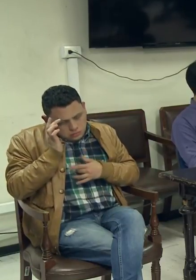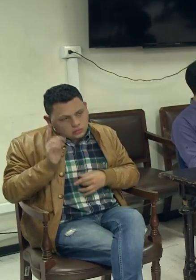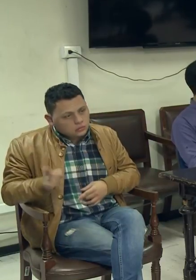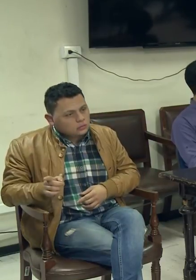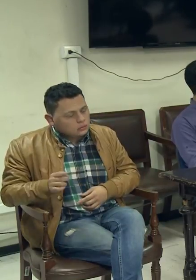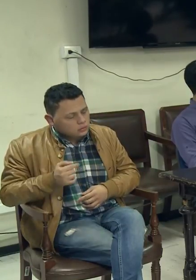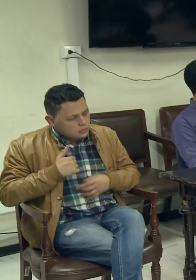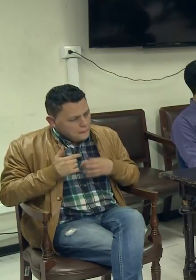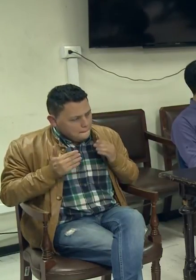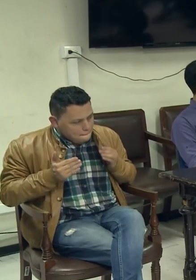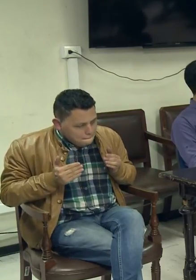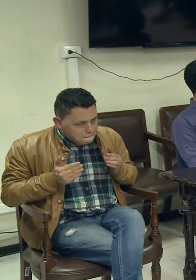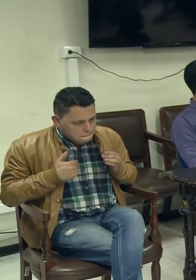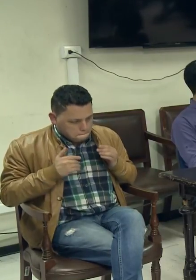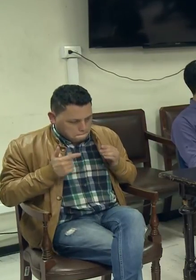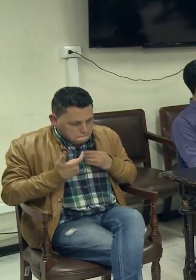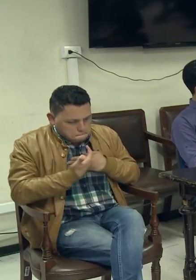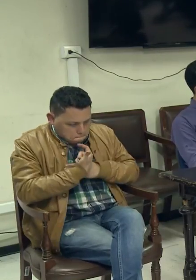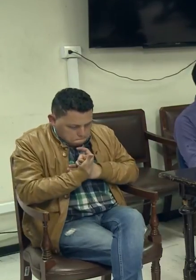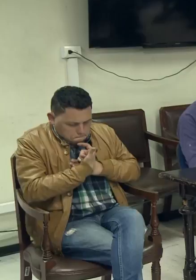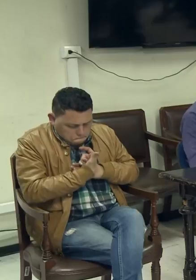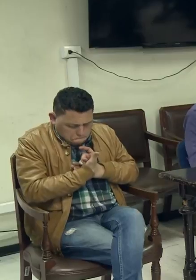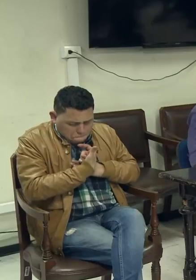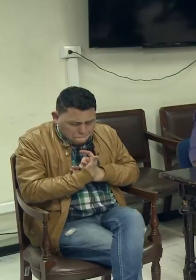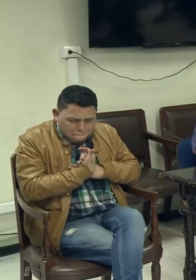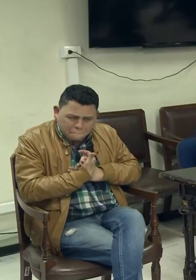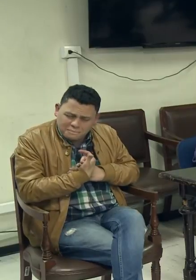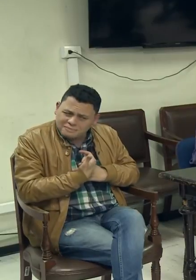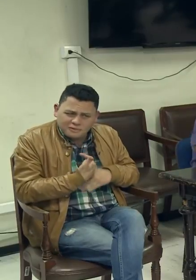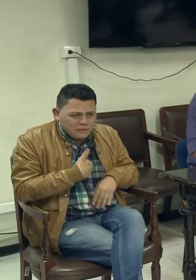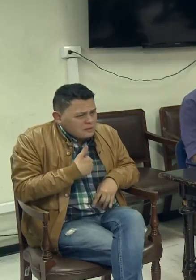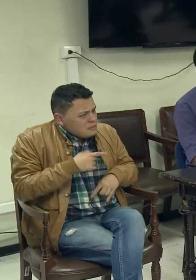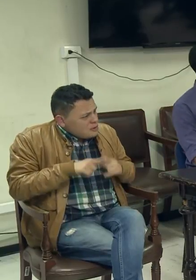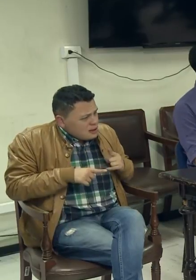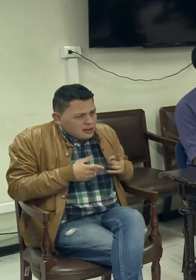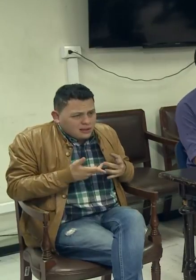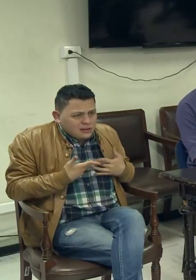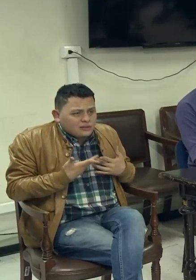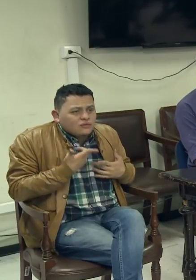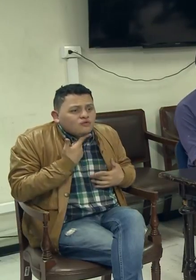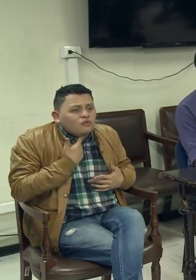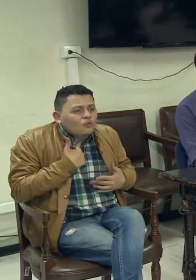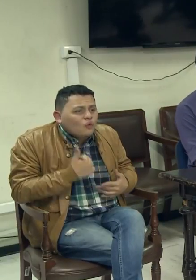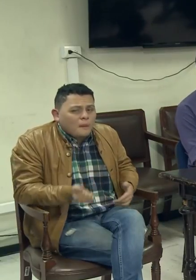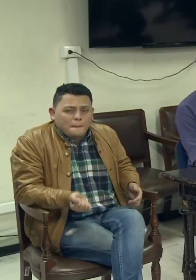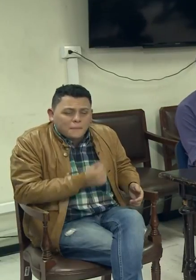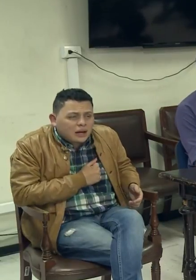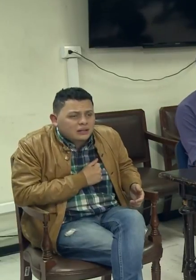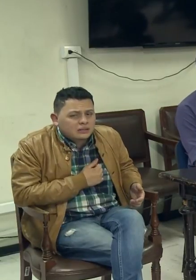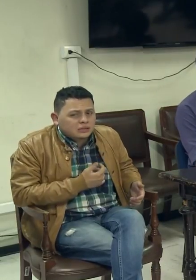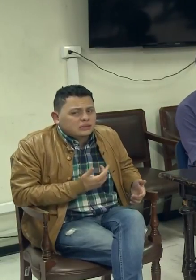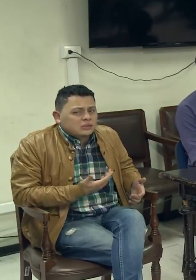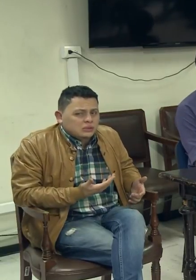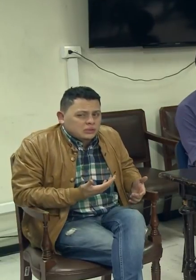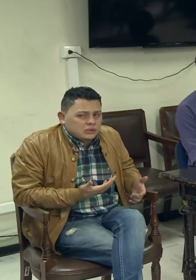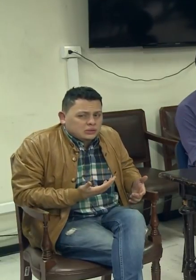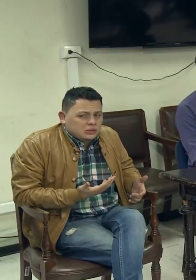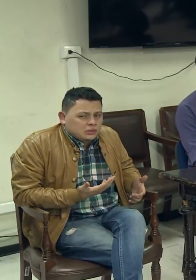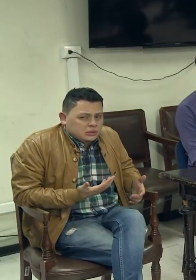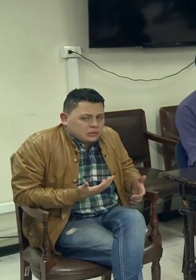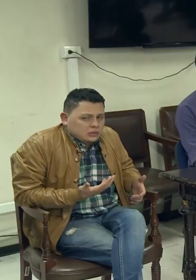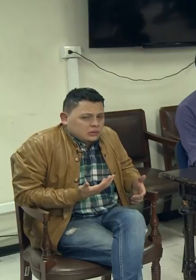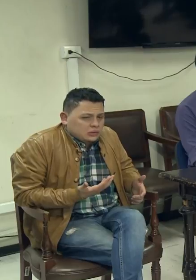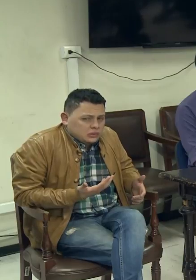la limitaban y la controlaban y ella no podía hacer lo que le gustaba hacer.